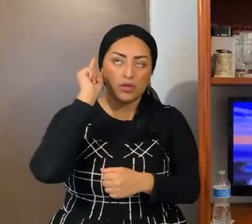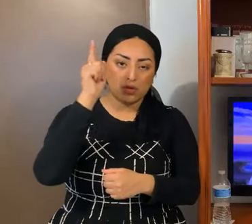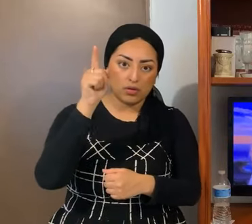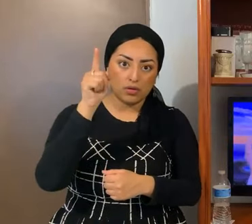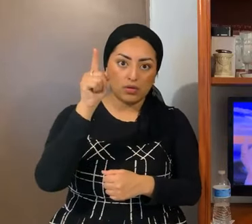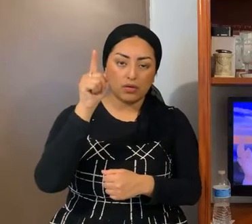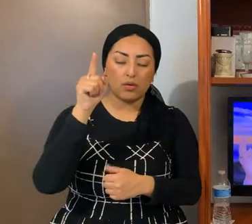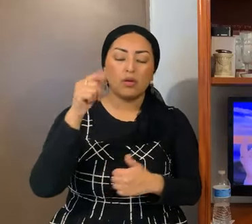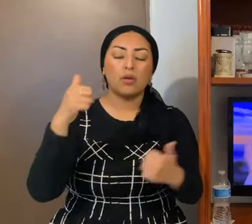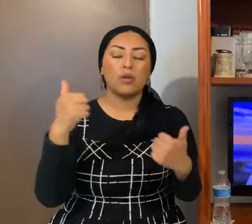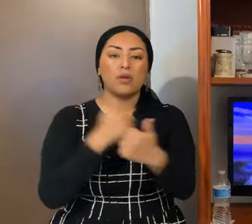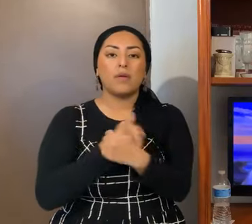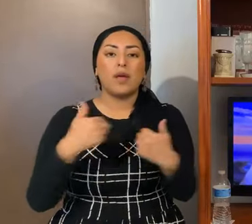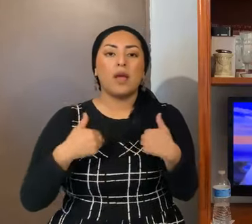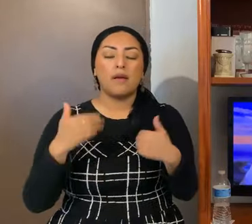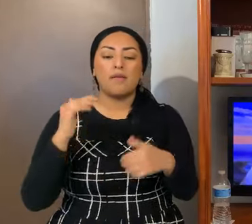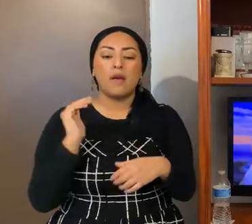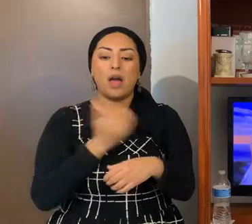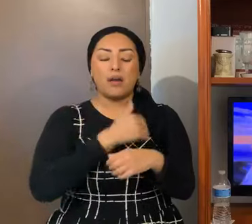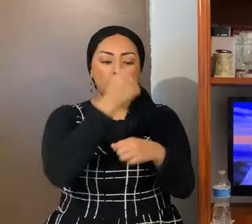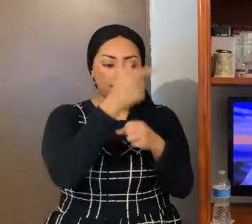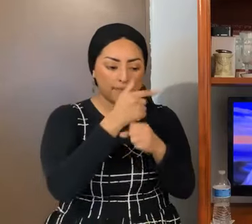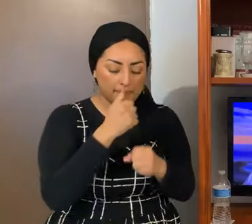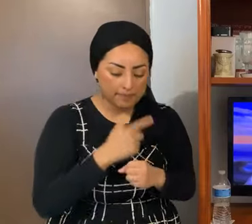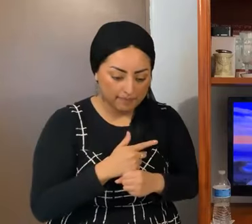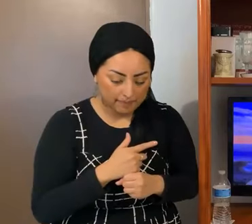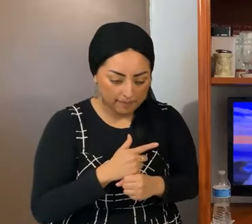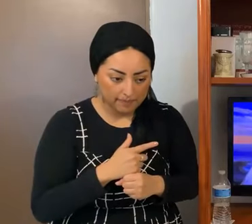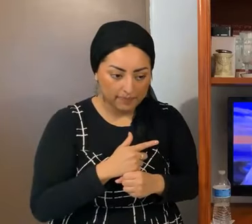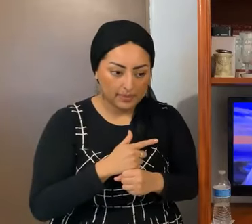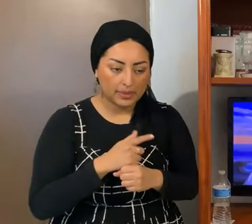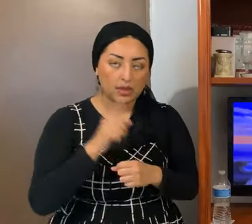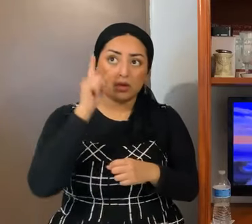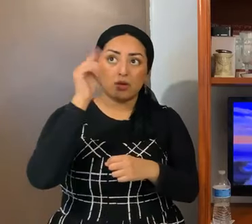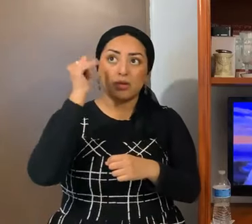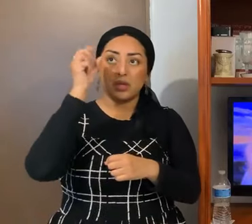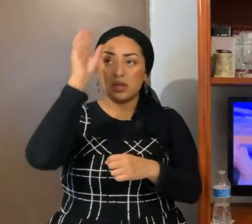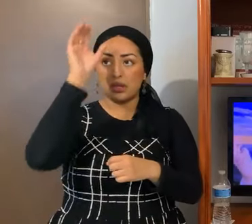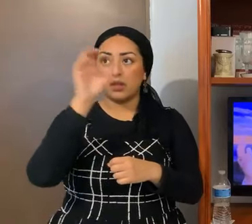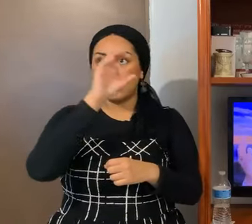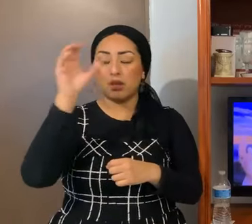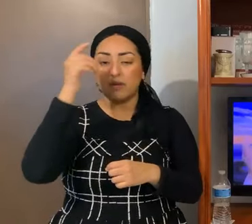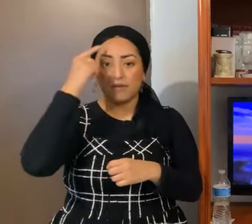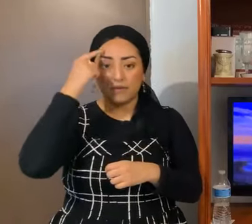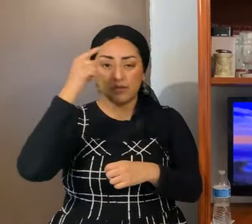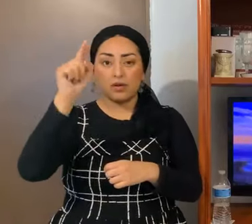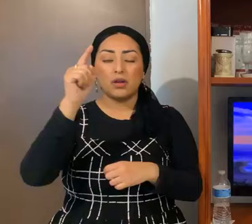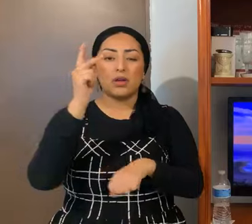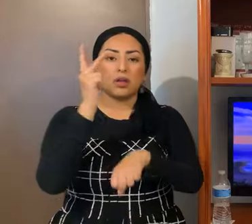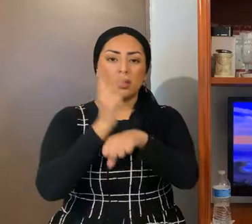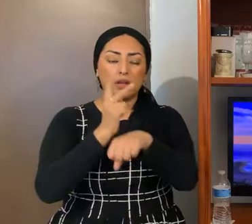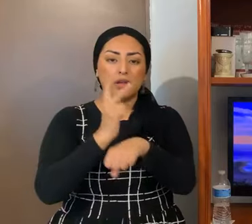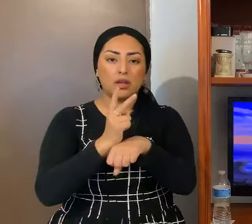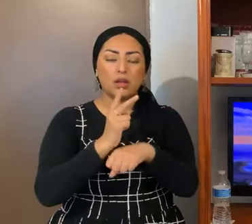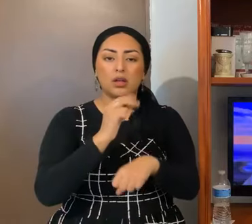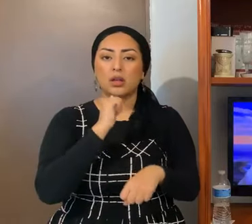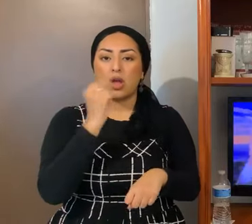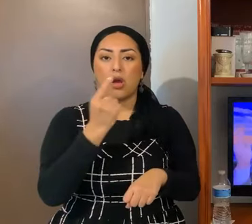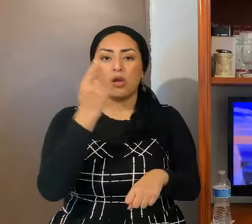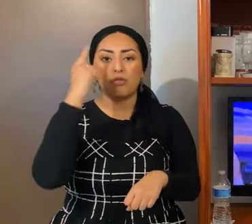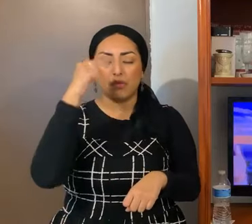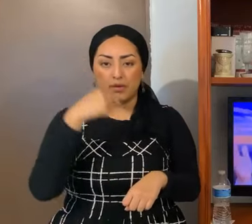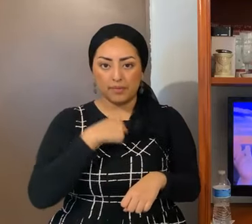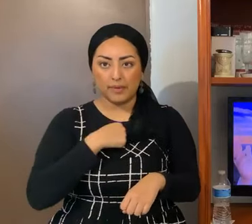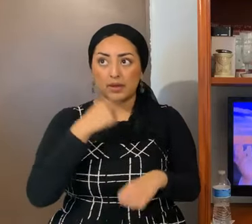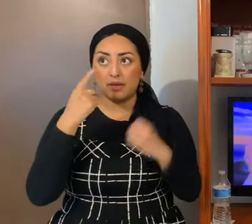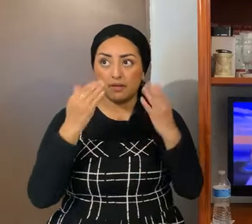mismo amor, tenerlo por nuestros hermanos, porque tú, Padre amado, te sacrificaste por la Keilah, no solamente por mí. Tú